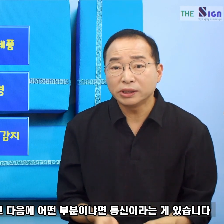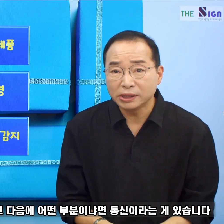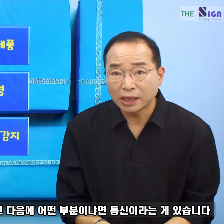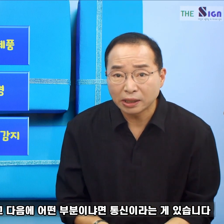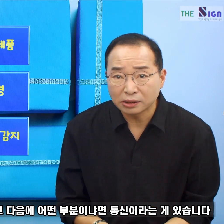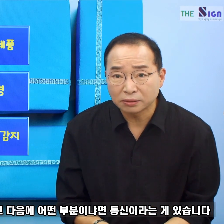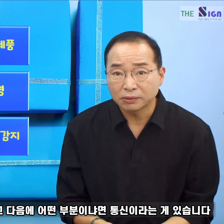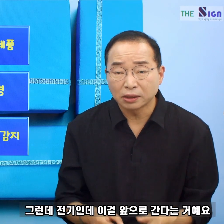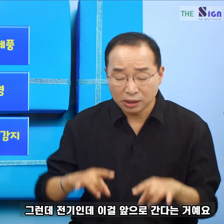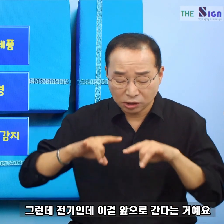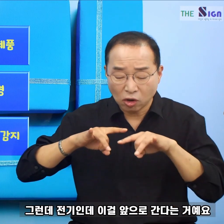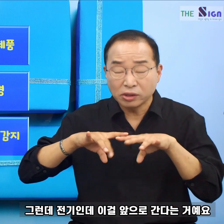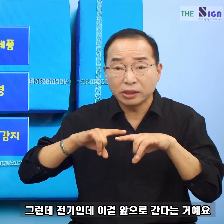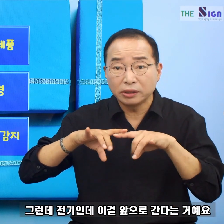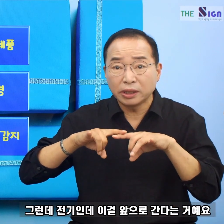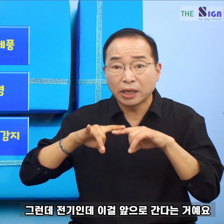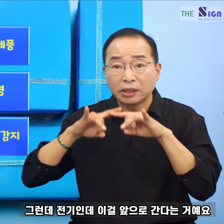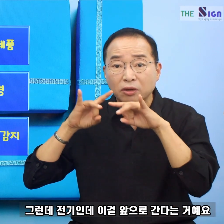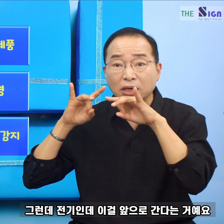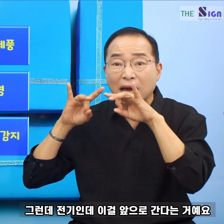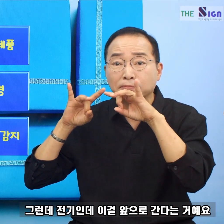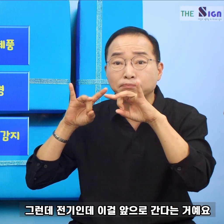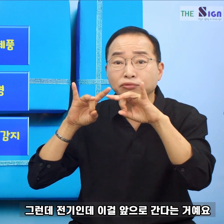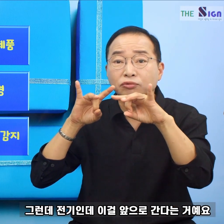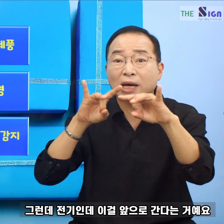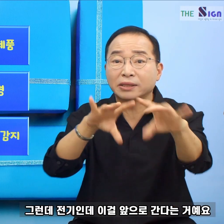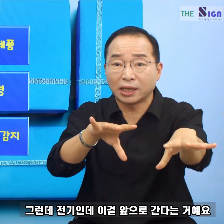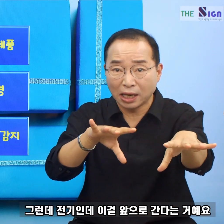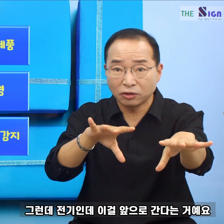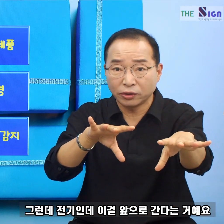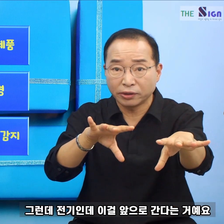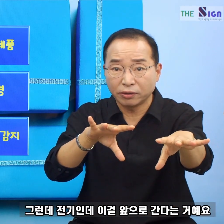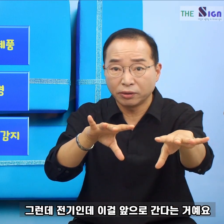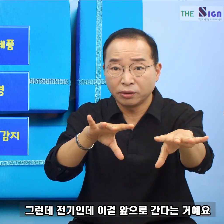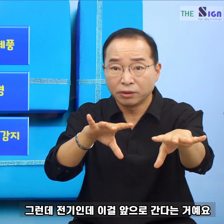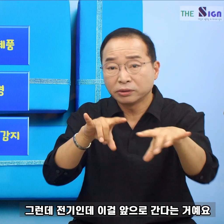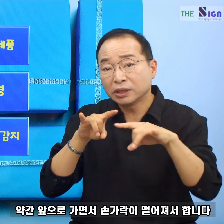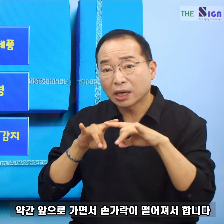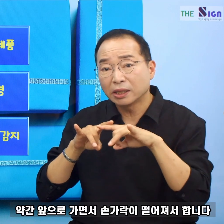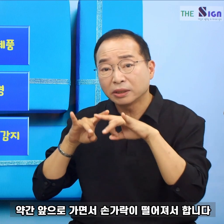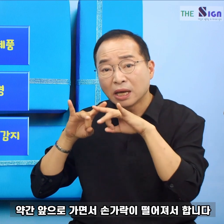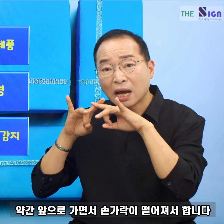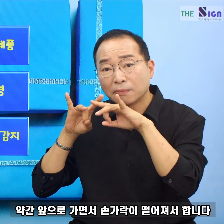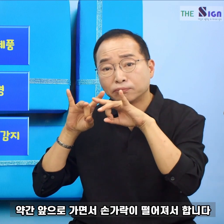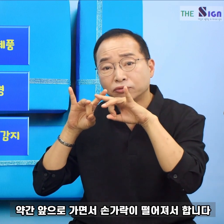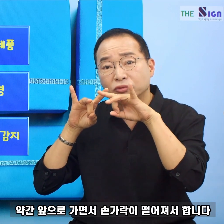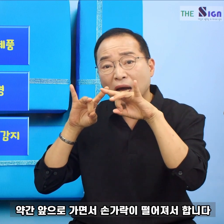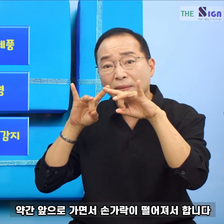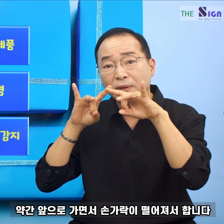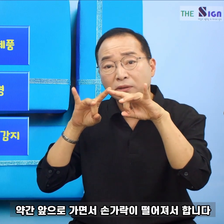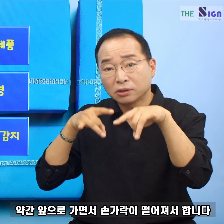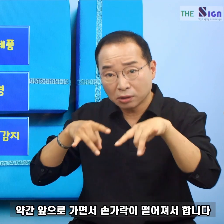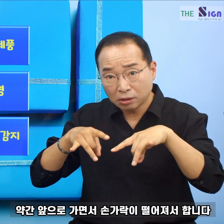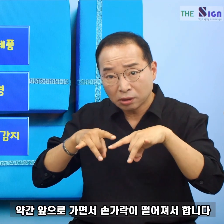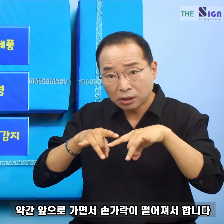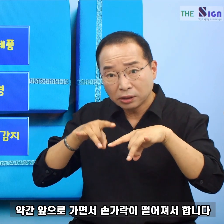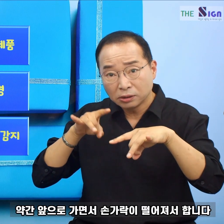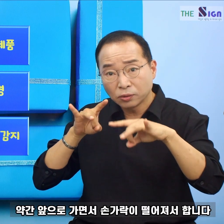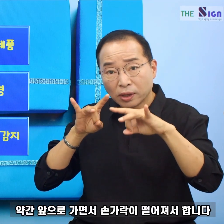통신이라는 게 있습니다. 근데 전기인데 이거를 앞으로 간다라는 거예요. 근데 약간 앞으로 가면서 이